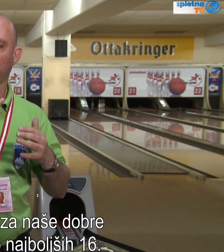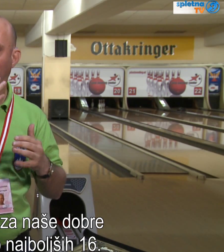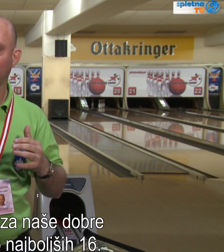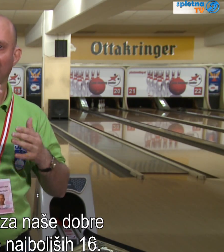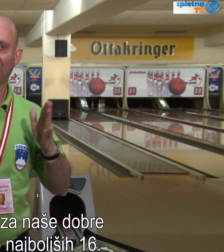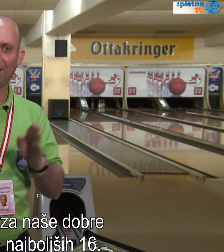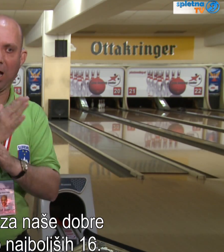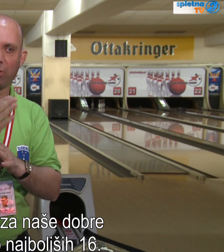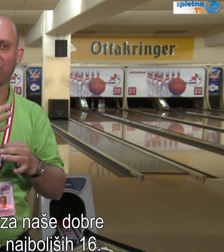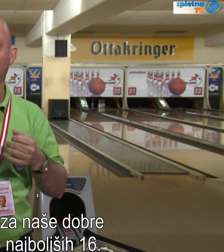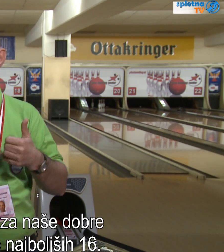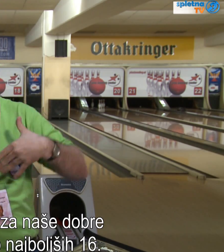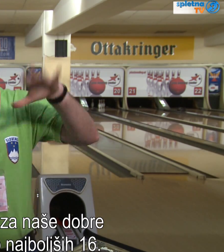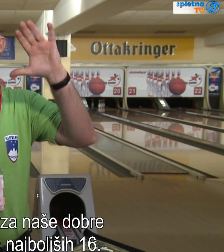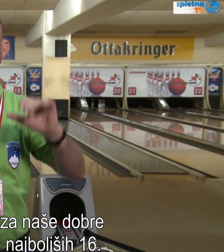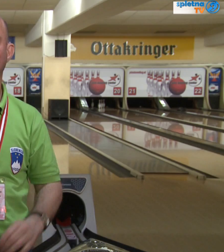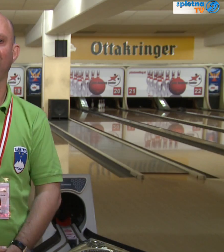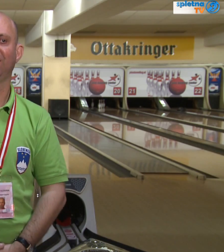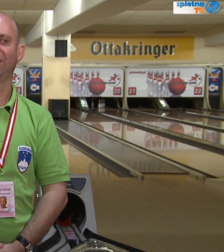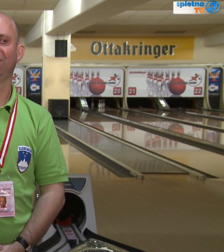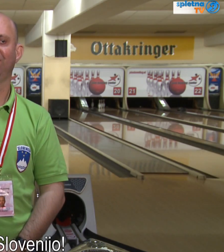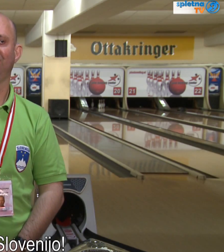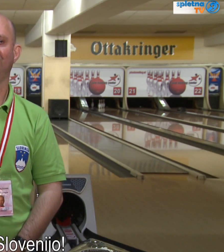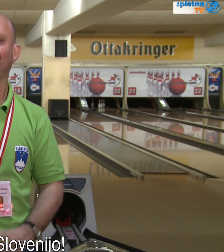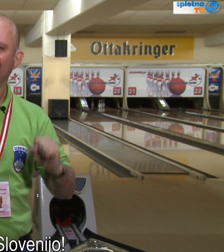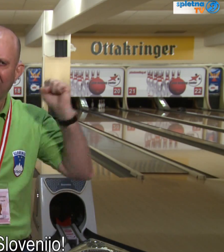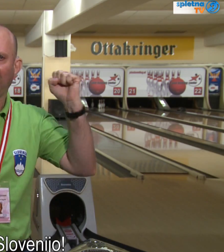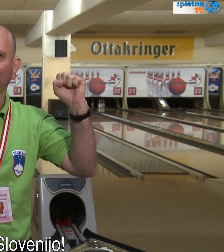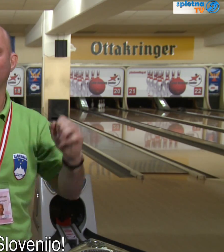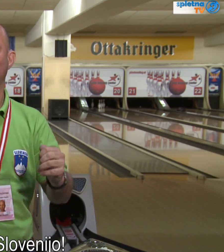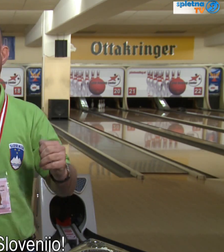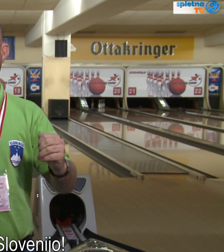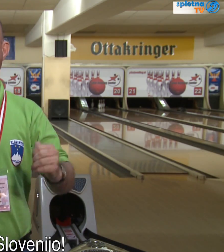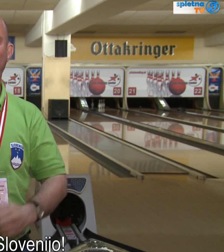med najboljših 16. Navijajmo za Slovenijo.